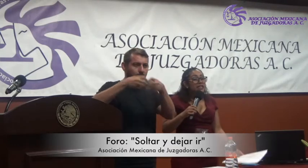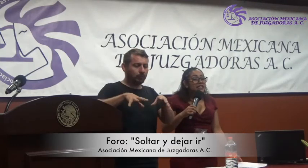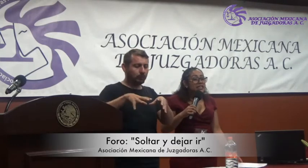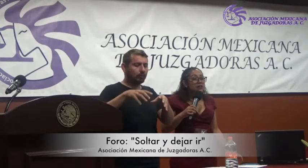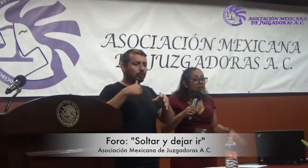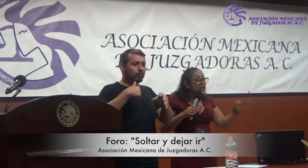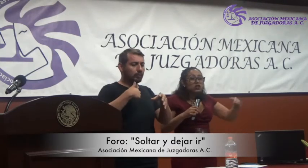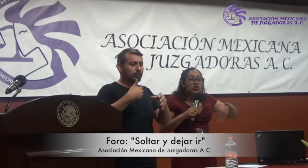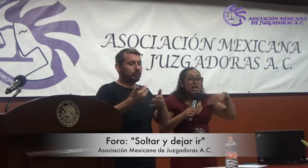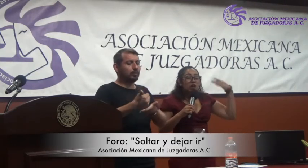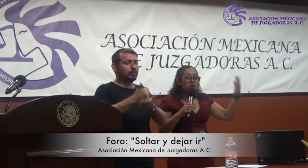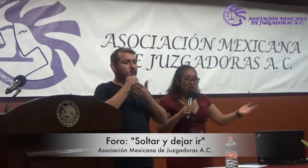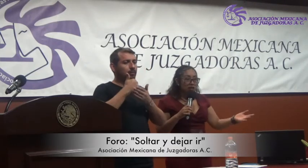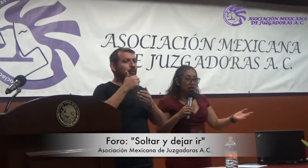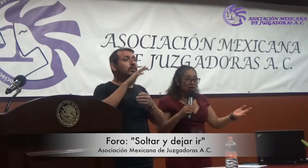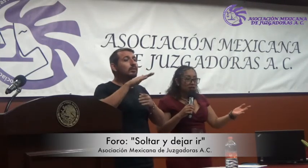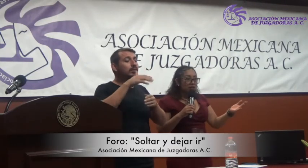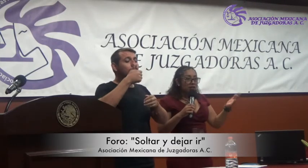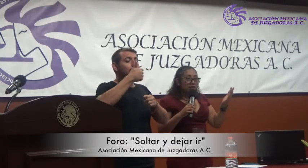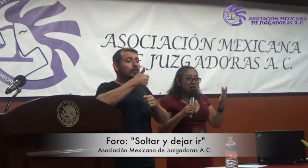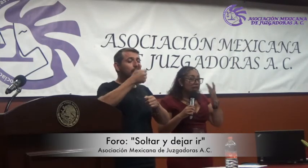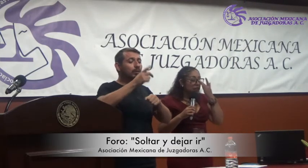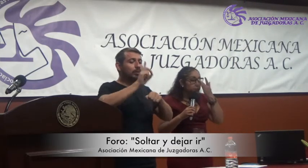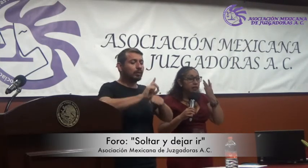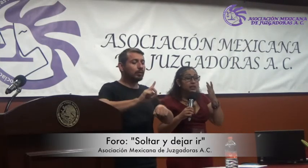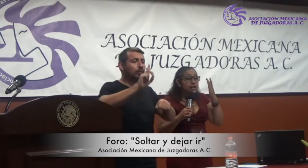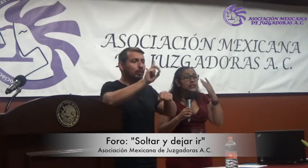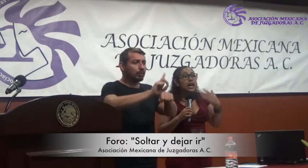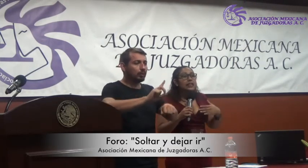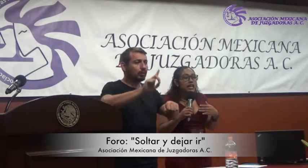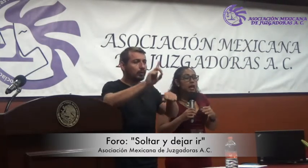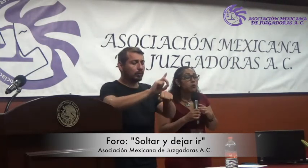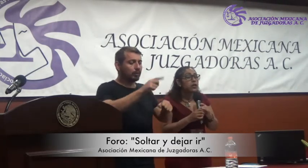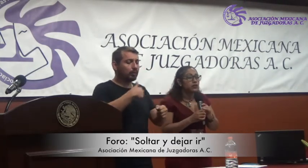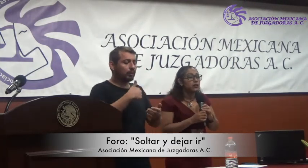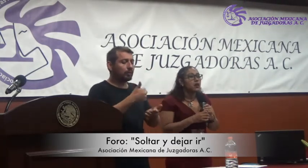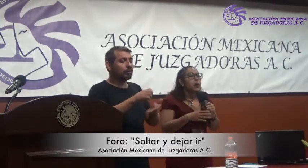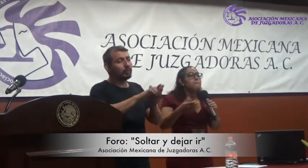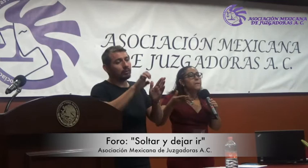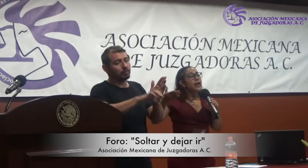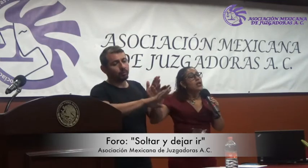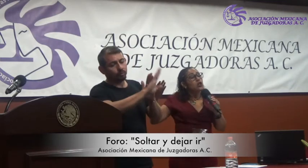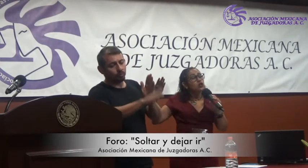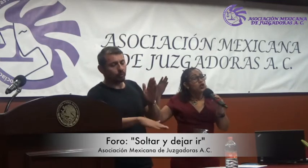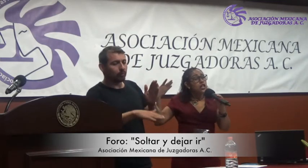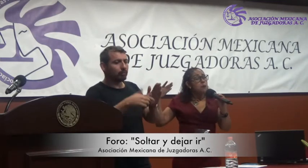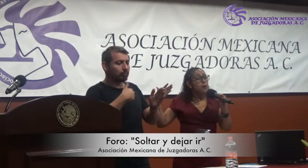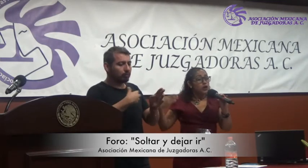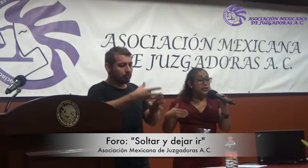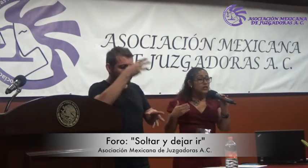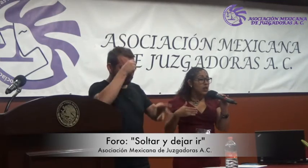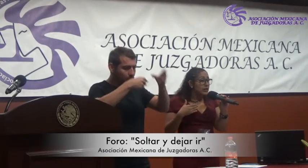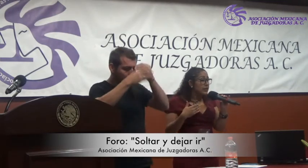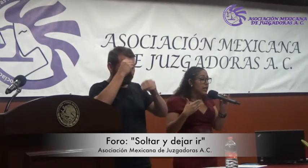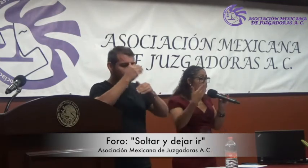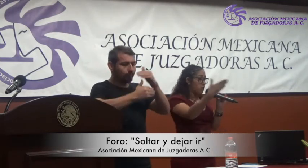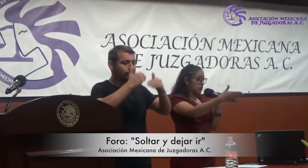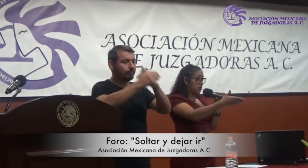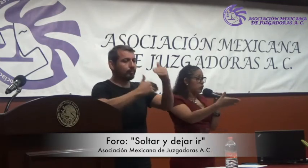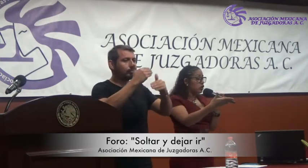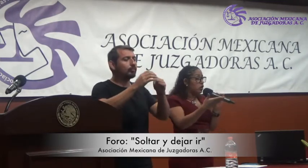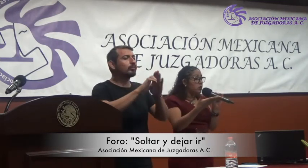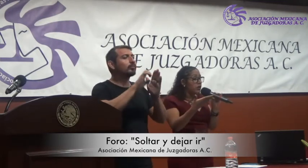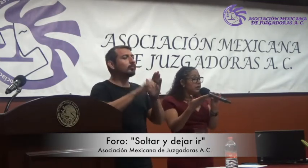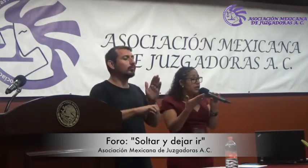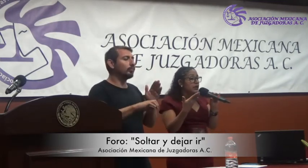las pérdidas que se van dando día con día y las pérdidas ante la muerte, pero incluso en el proceso antes de la